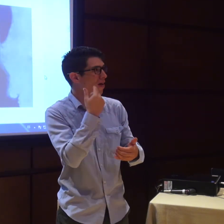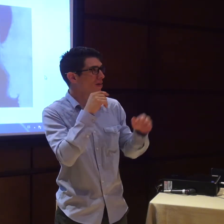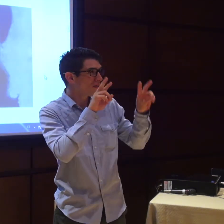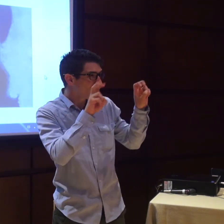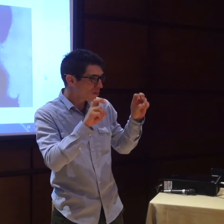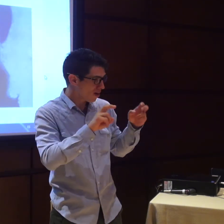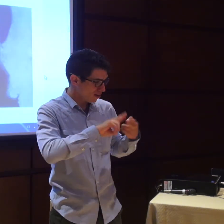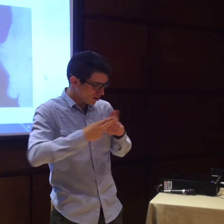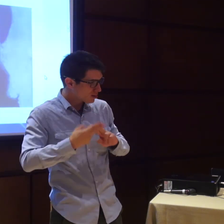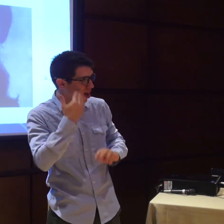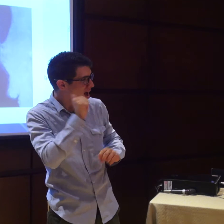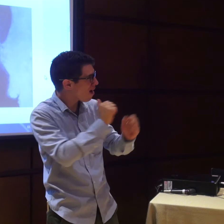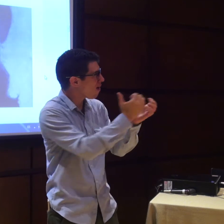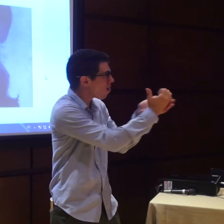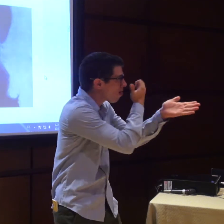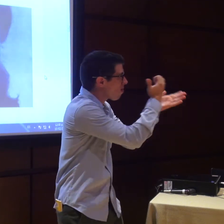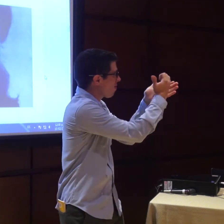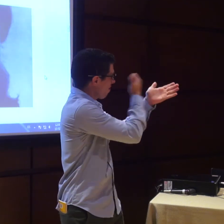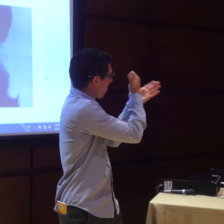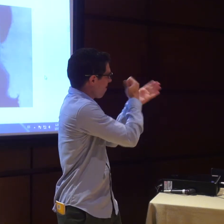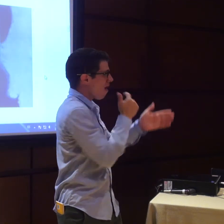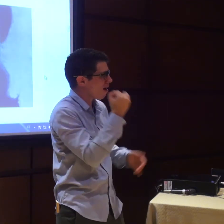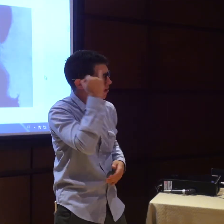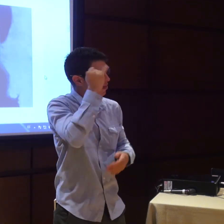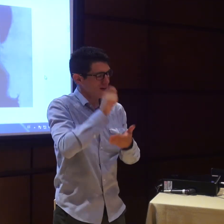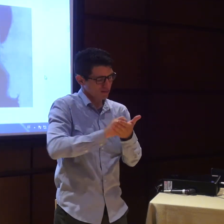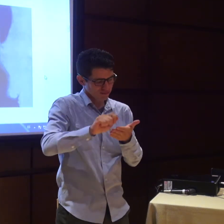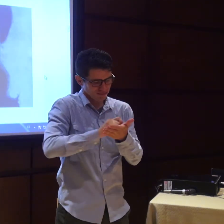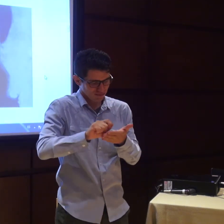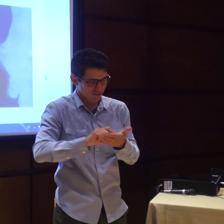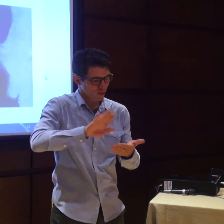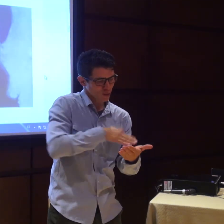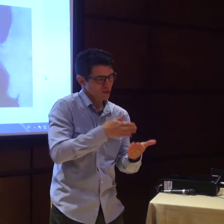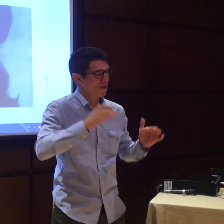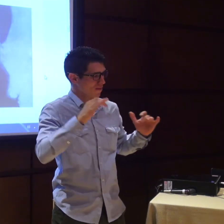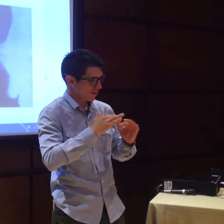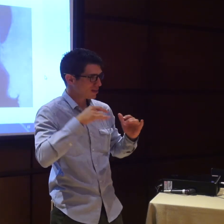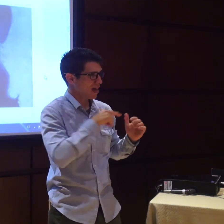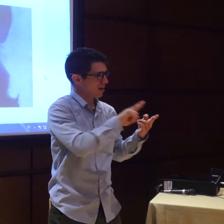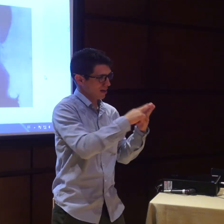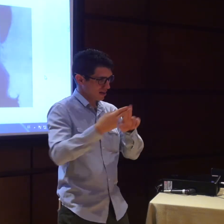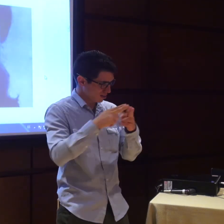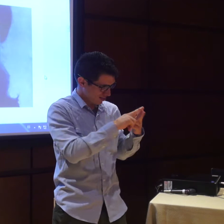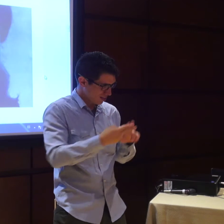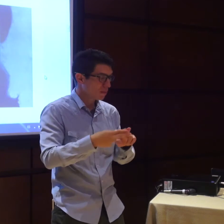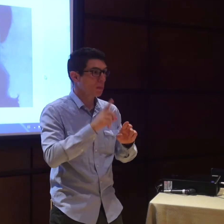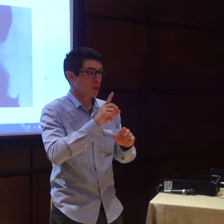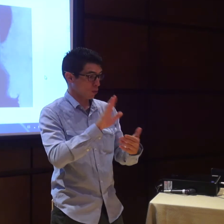que sus canciones estaban compuestas de manera poética y la fuente de inspiración eran las mujeres que lo rechazaban a él.